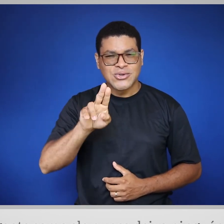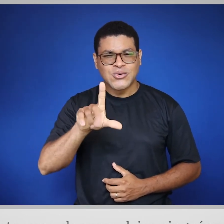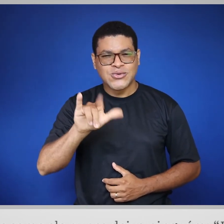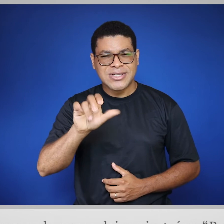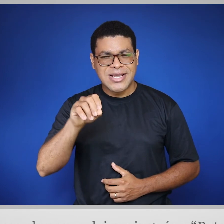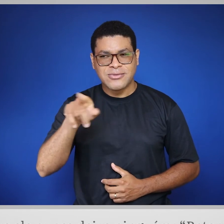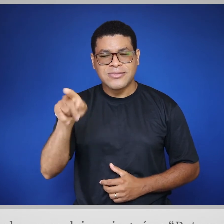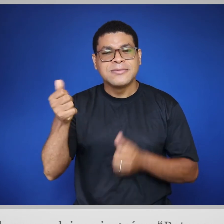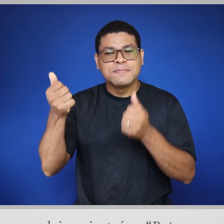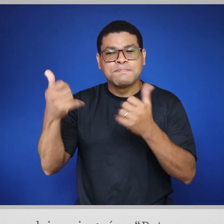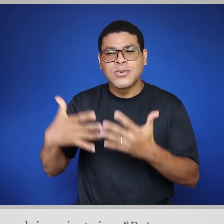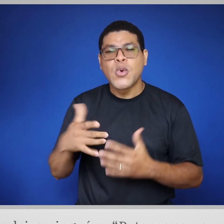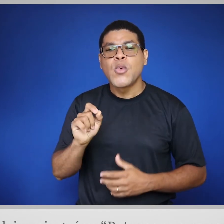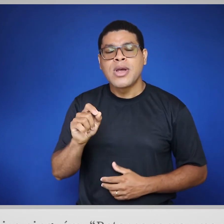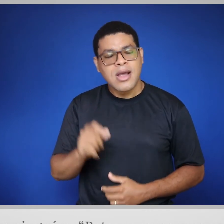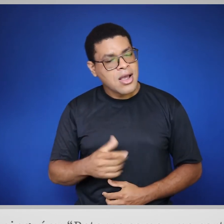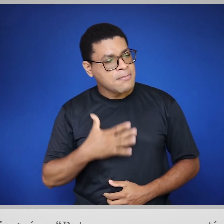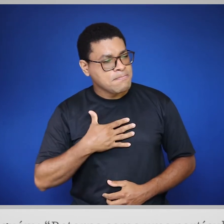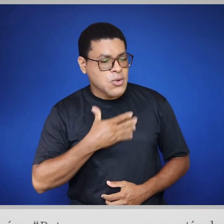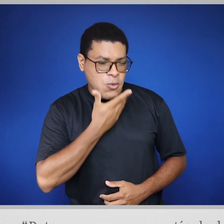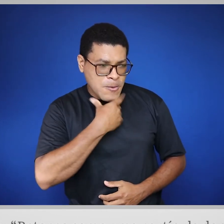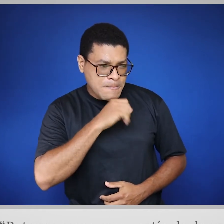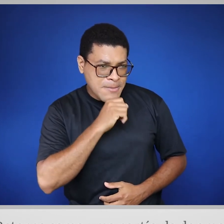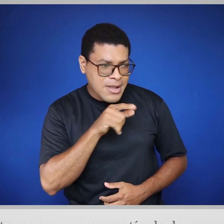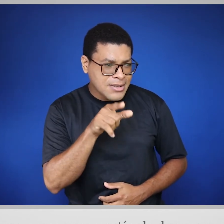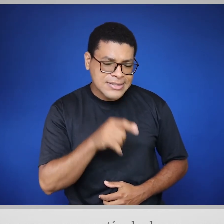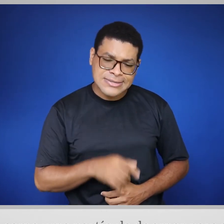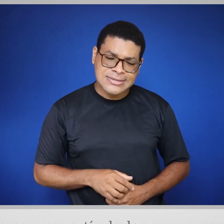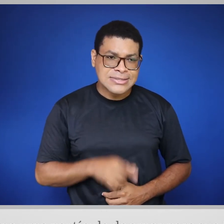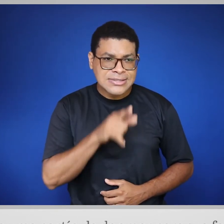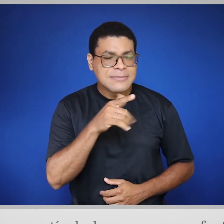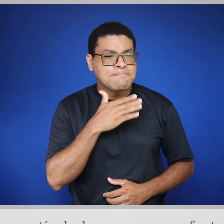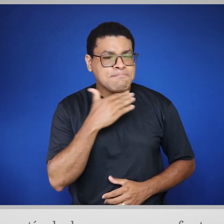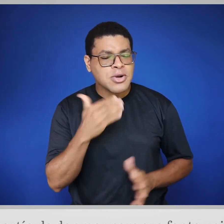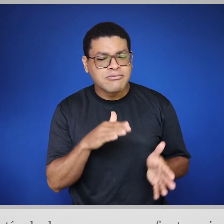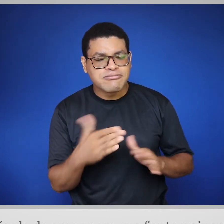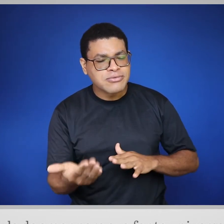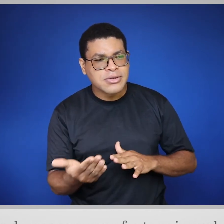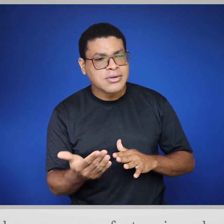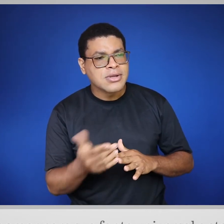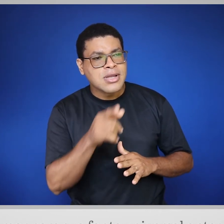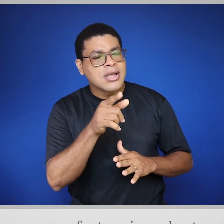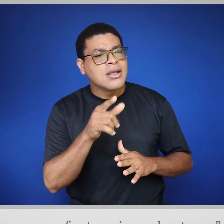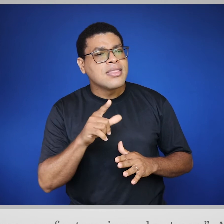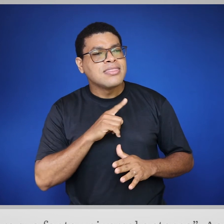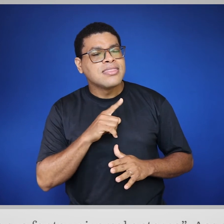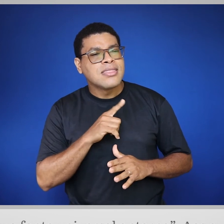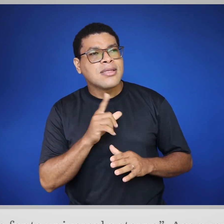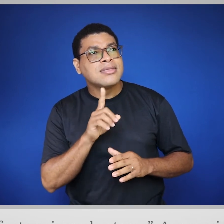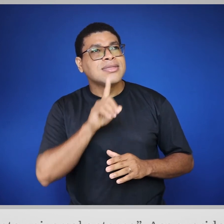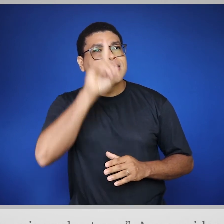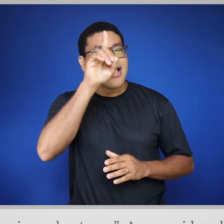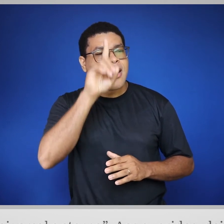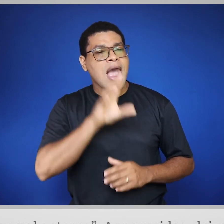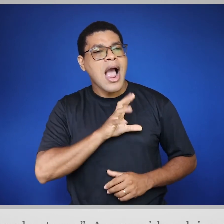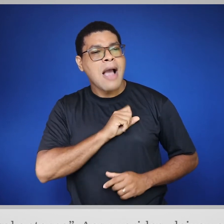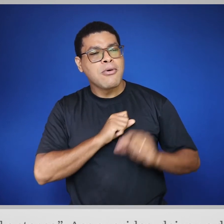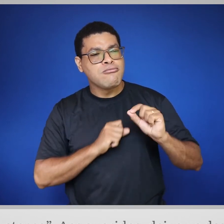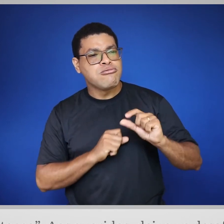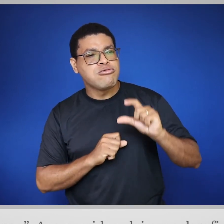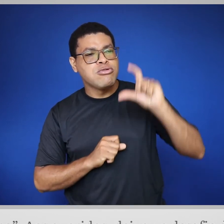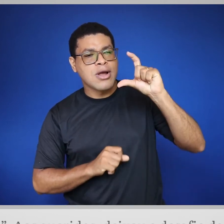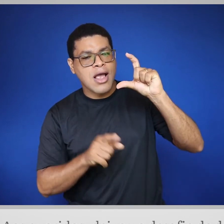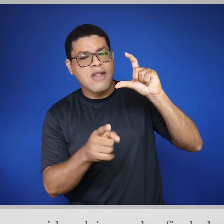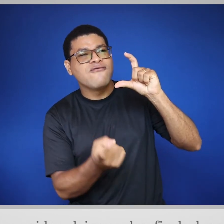Segundo seu filho Juliano Souto, gente como ele nunca deixa ninguém. Retorna como uma partícula de amor para sua